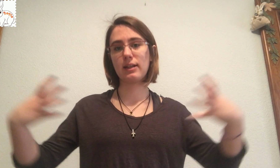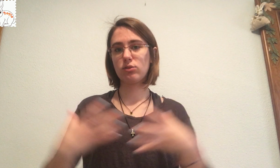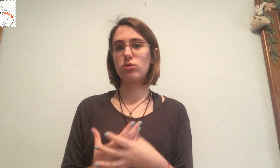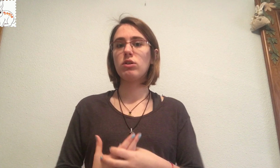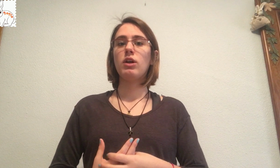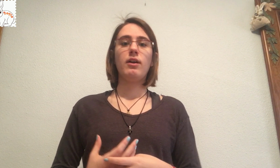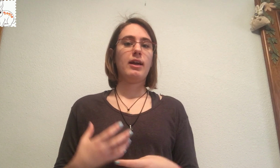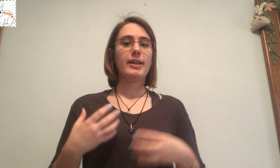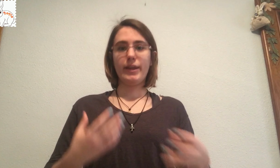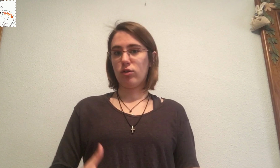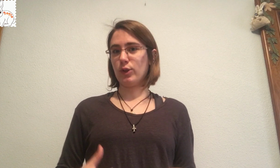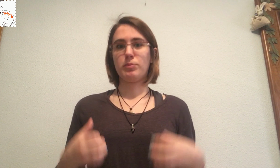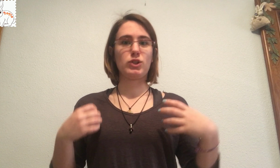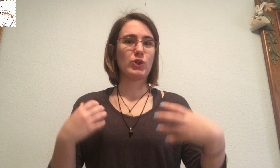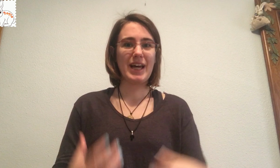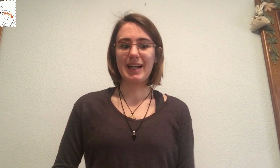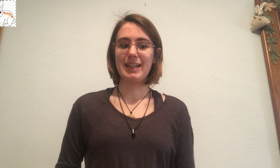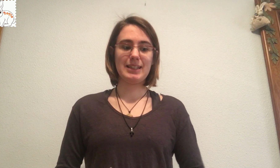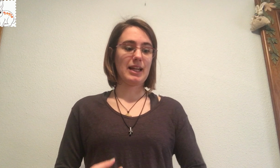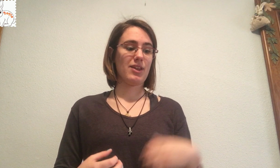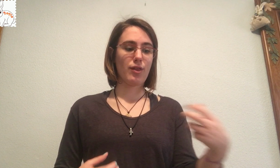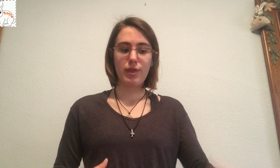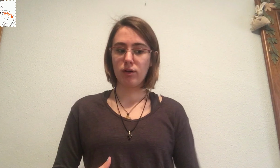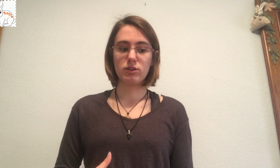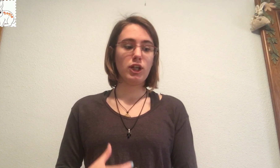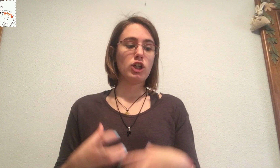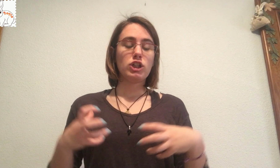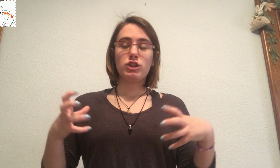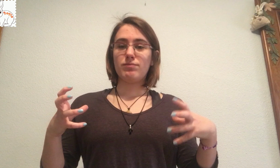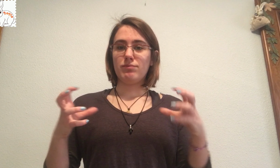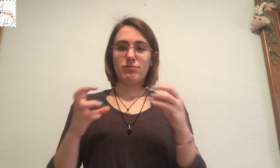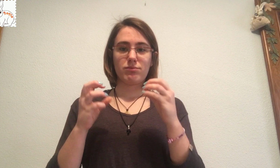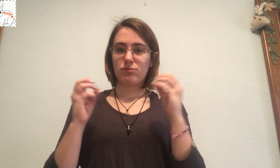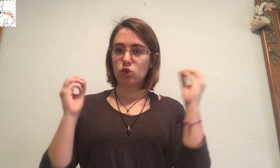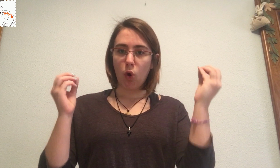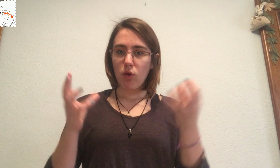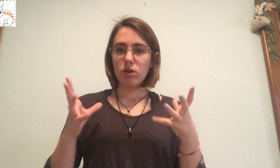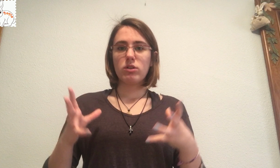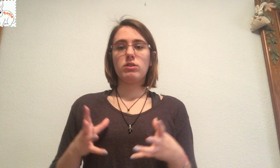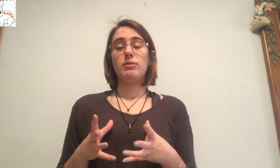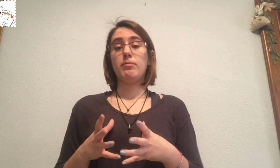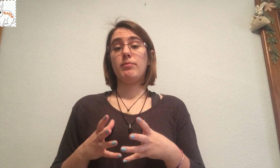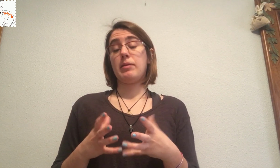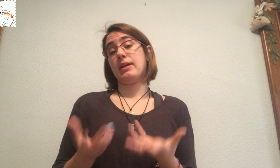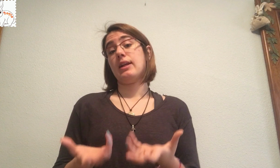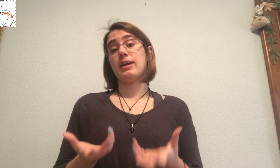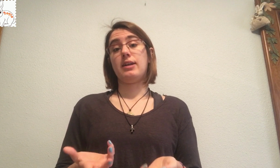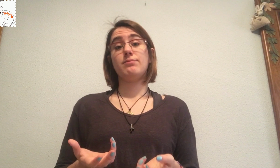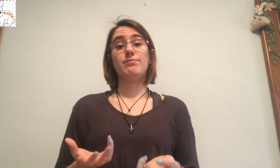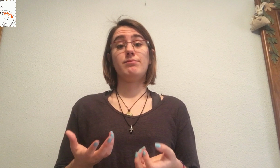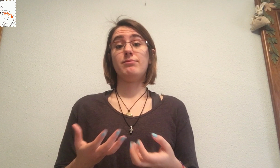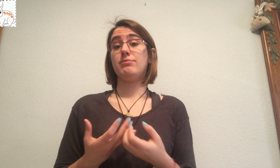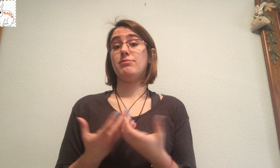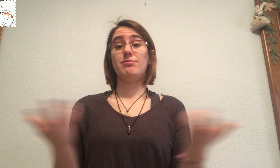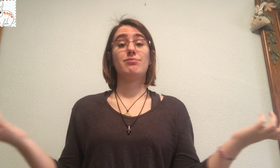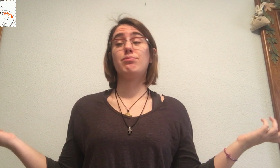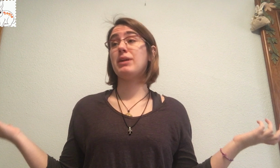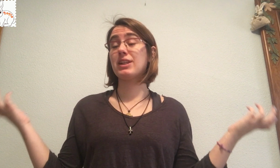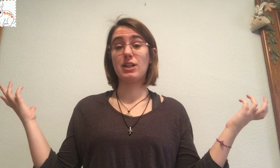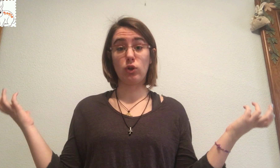tanto el guión, los personajes, la dirección Todo De manera que Pierdes el